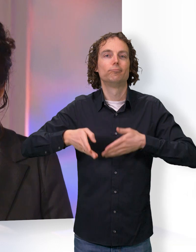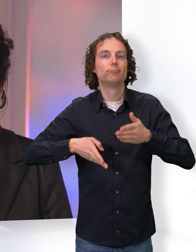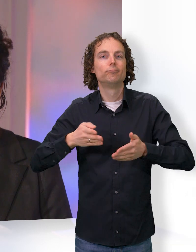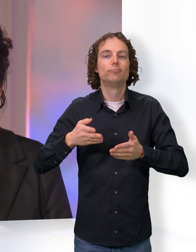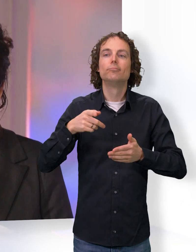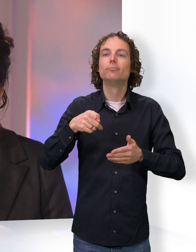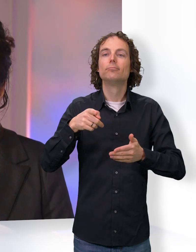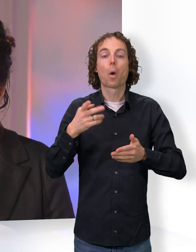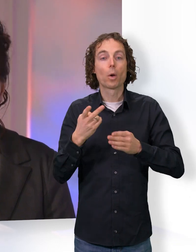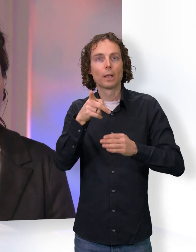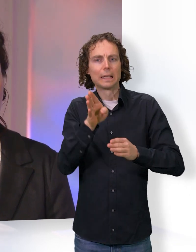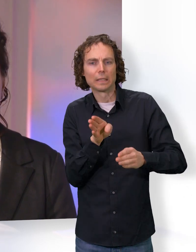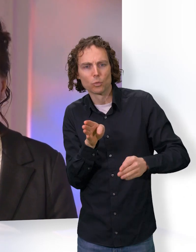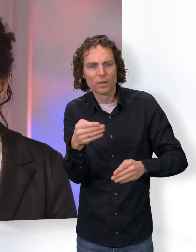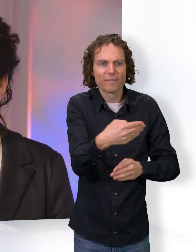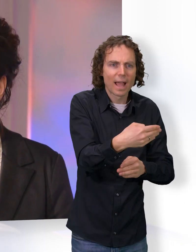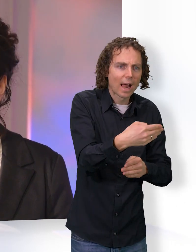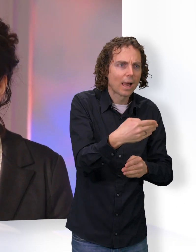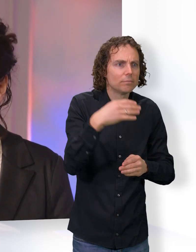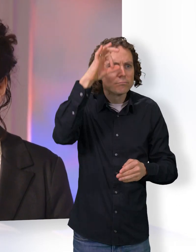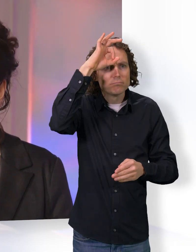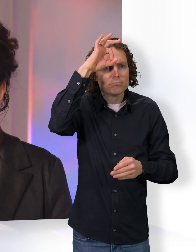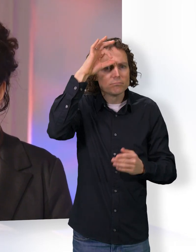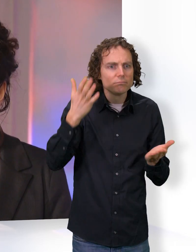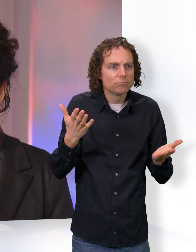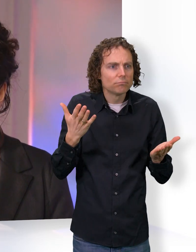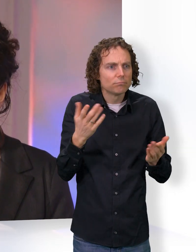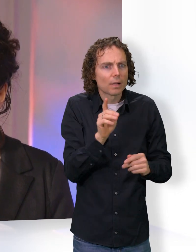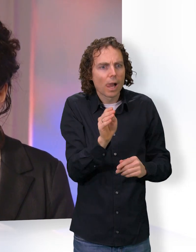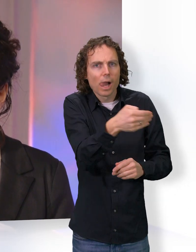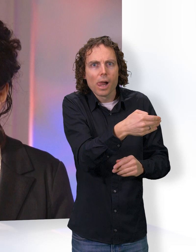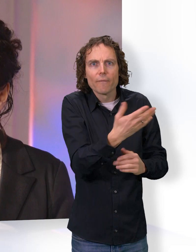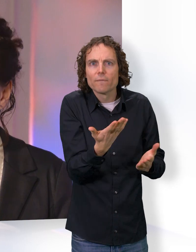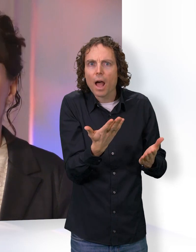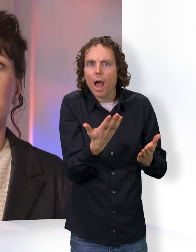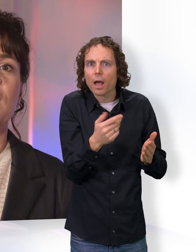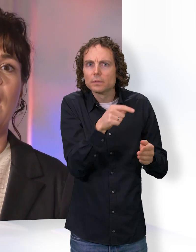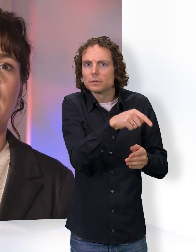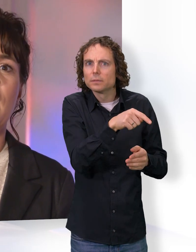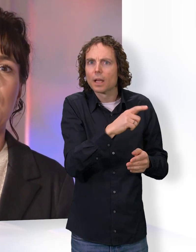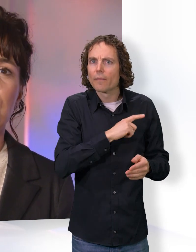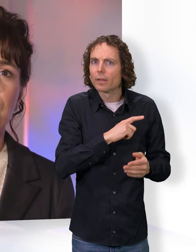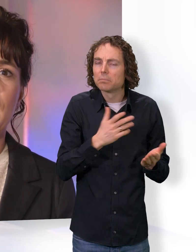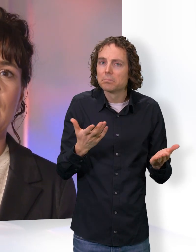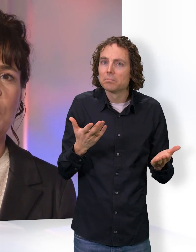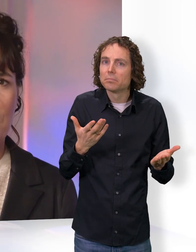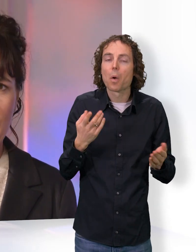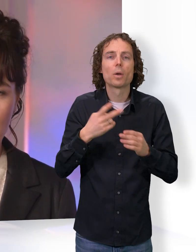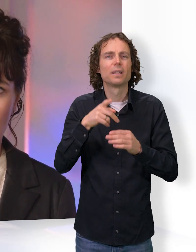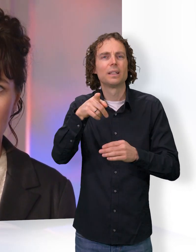sich gerade vor einer Kurve und Sie wissen gar nicht, was Sie erwartet? Haben Sie gerade einen beschwerlichen Berg